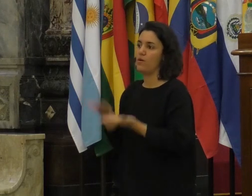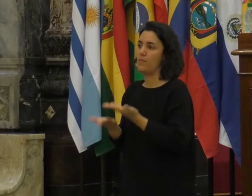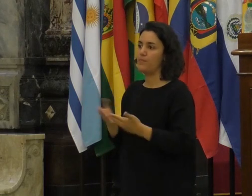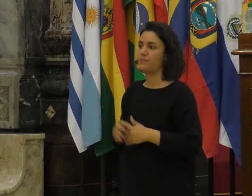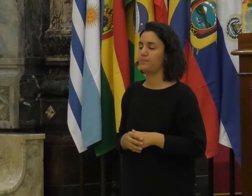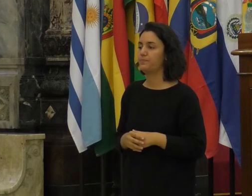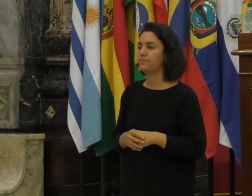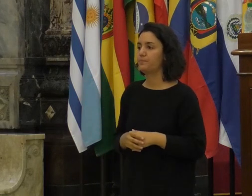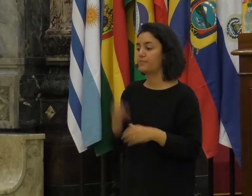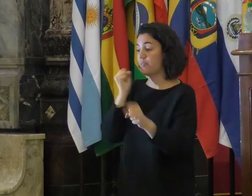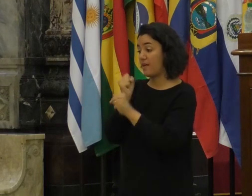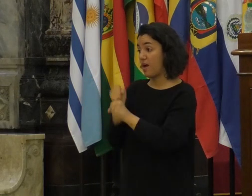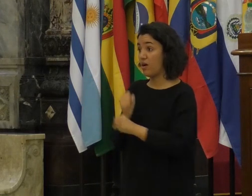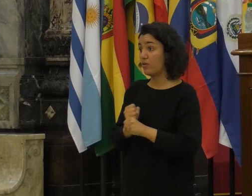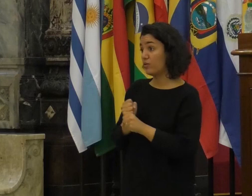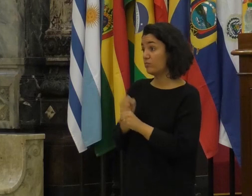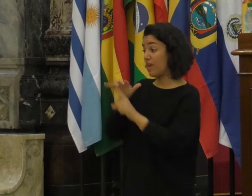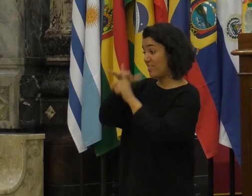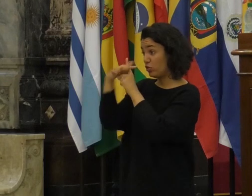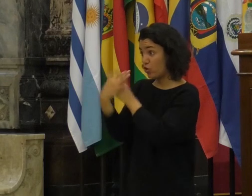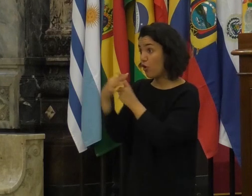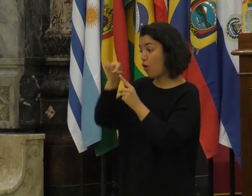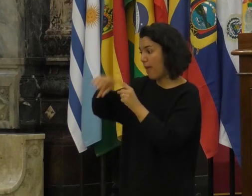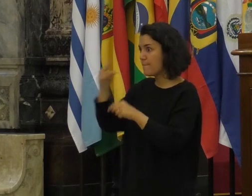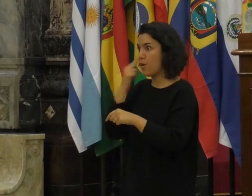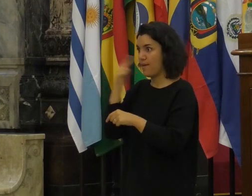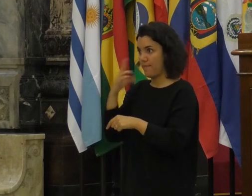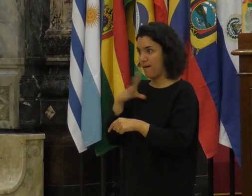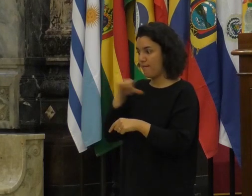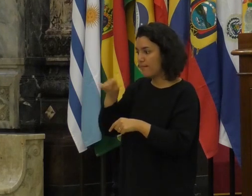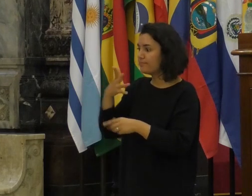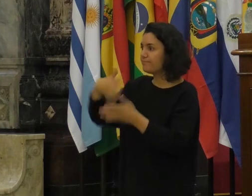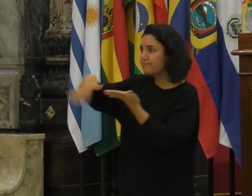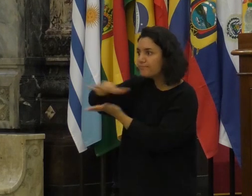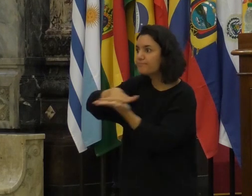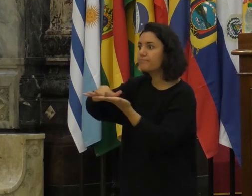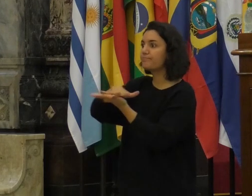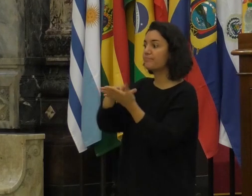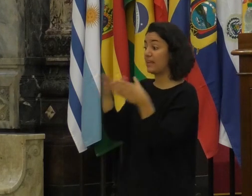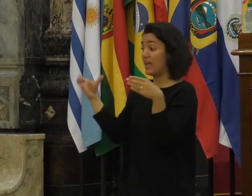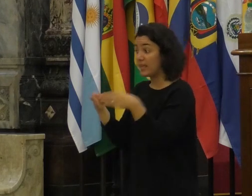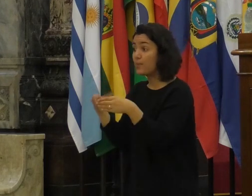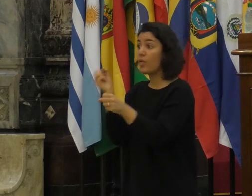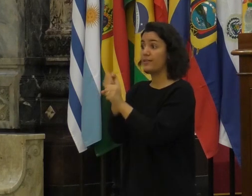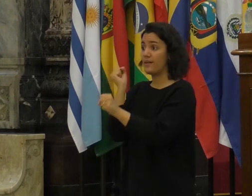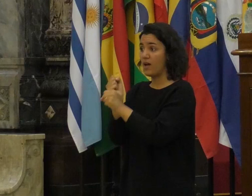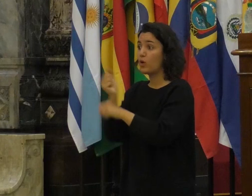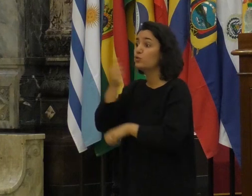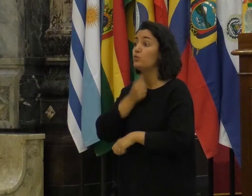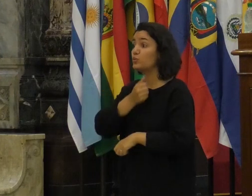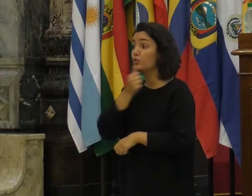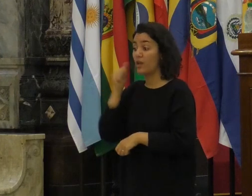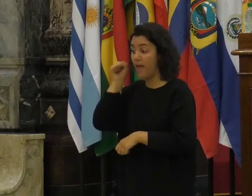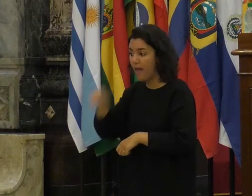El trabajo y el contexto en el que se dan los problemas hace que los escenarios y equipos de trabajo que los producen